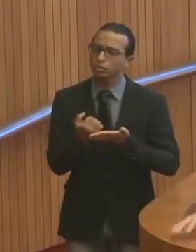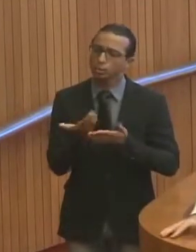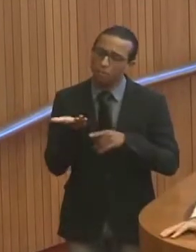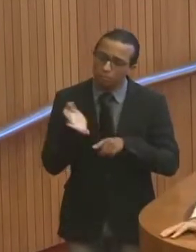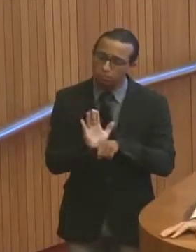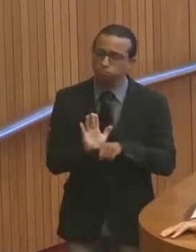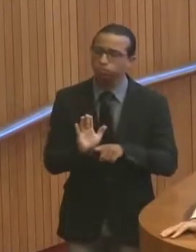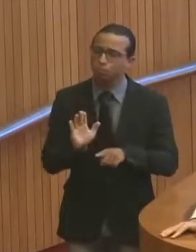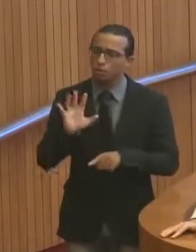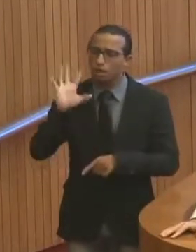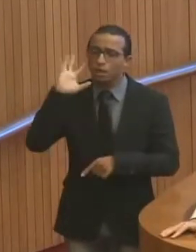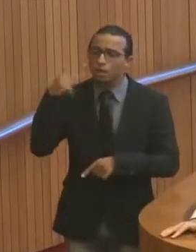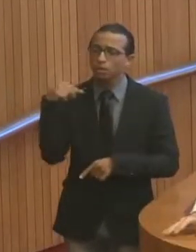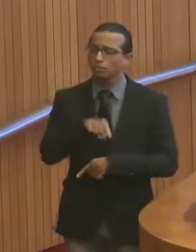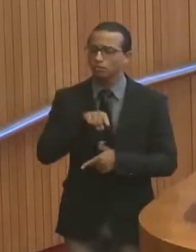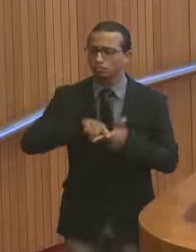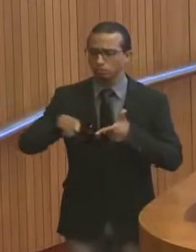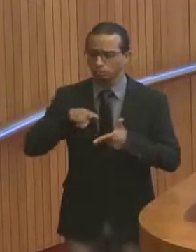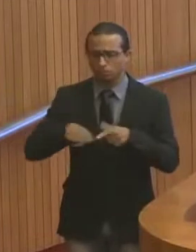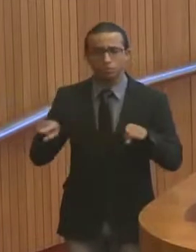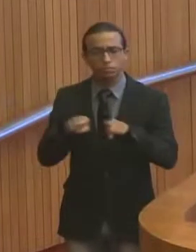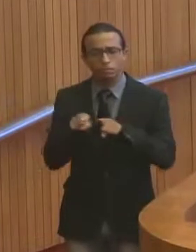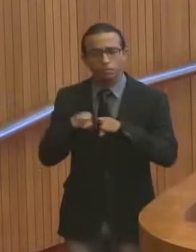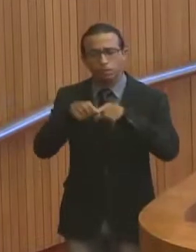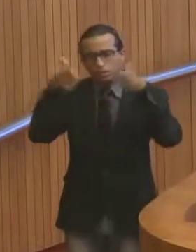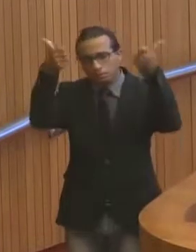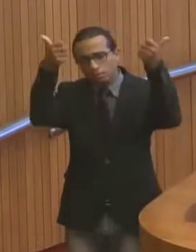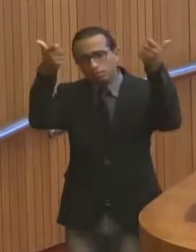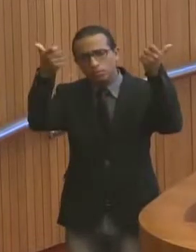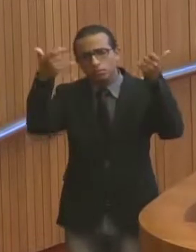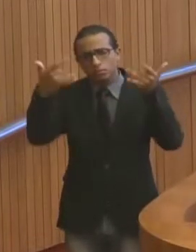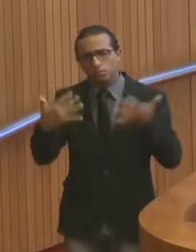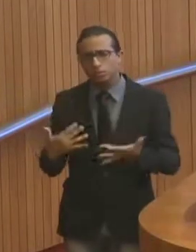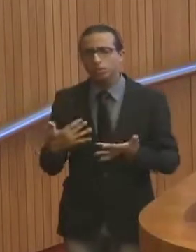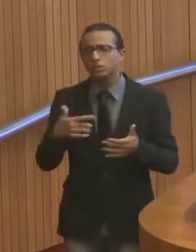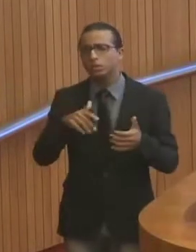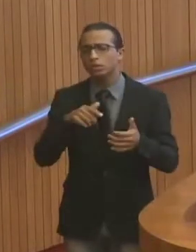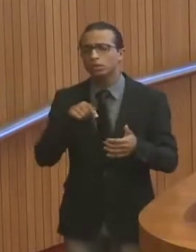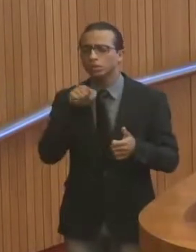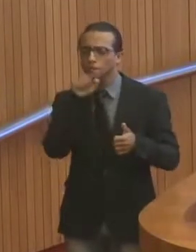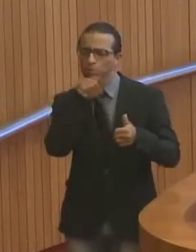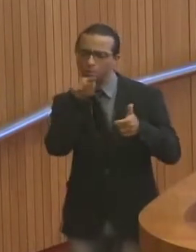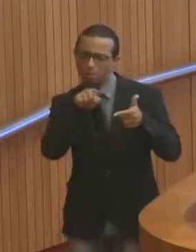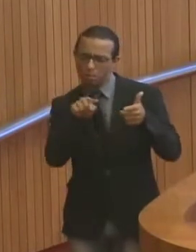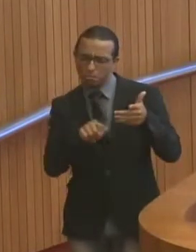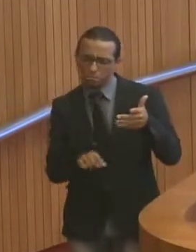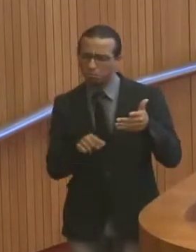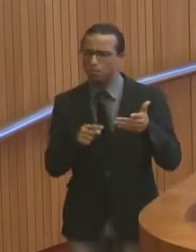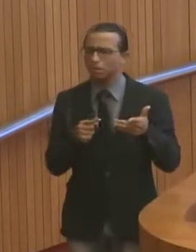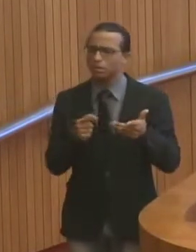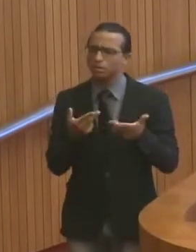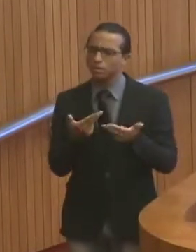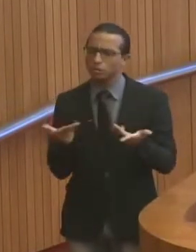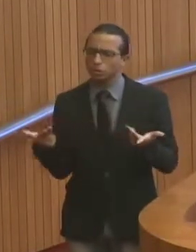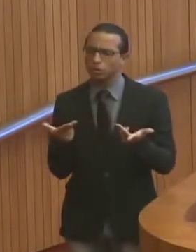solução desse impasse e deve esclarecer essas insinuações que estão sendo colocadas